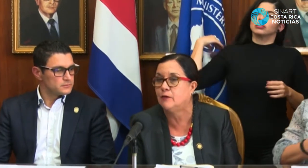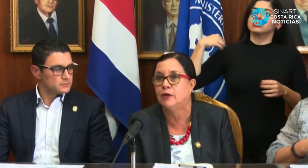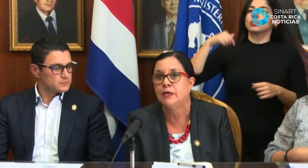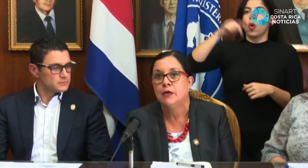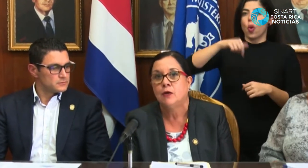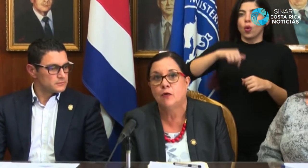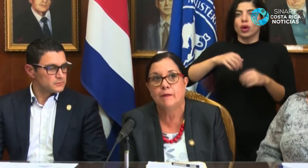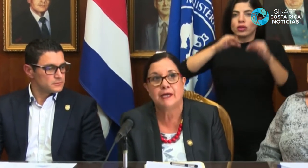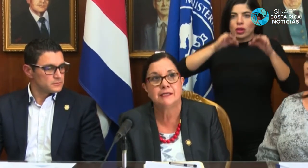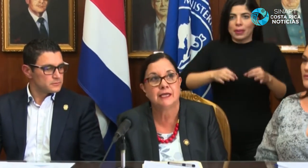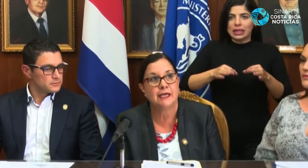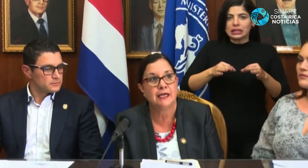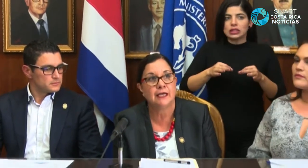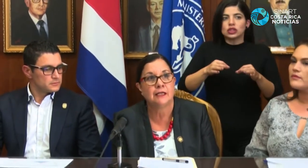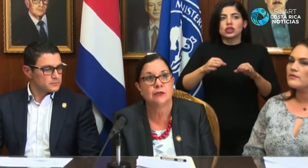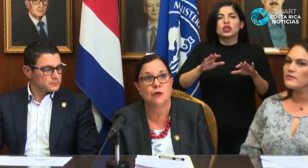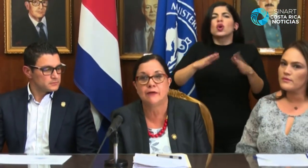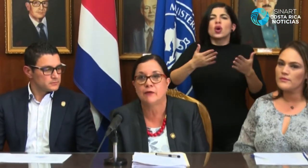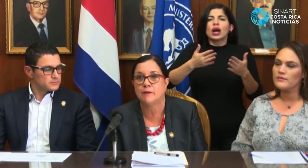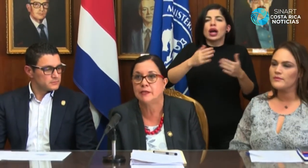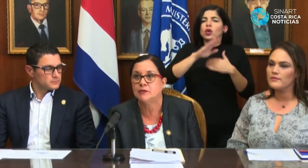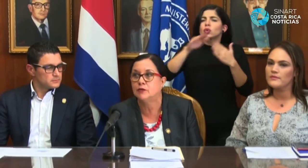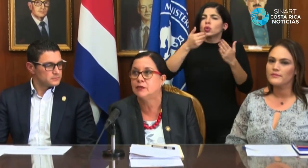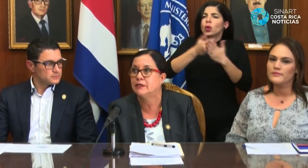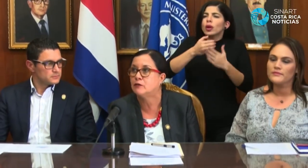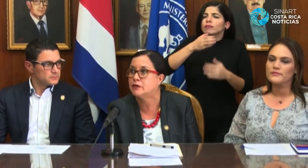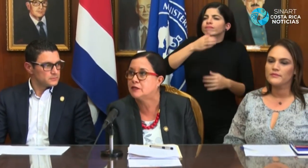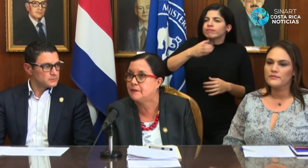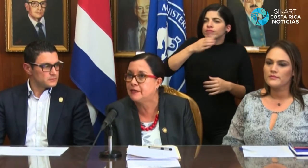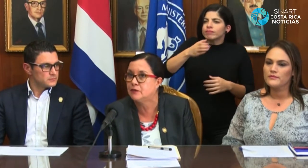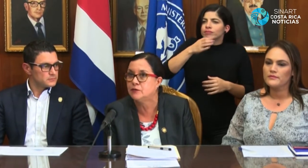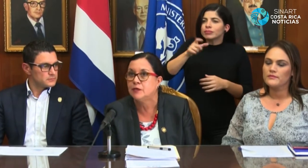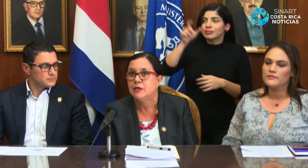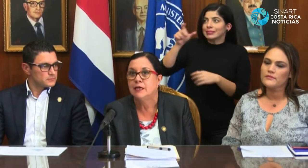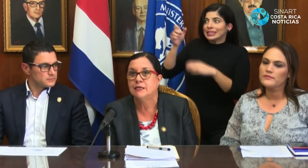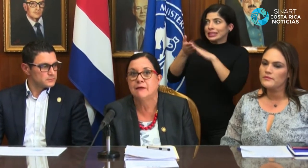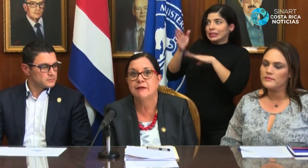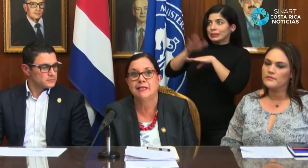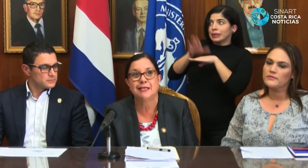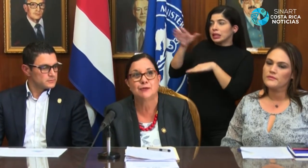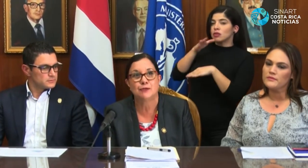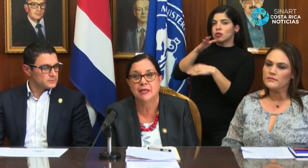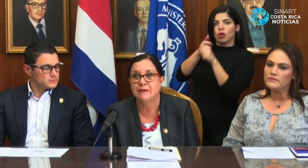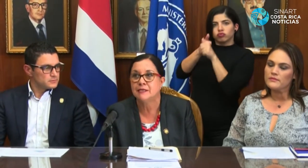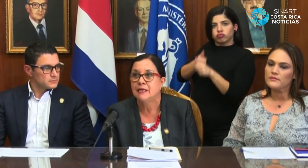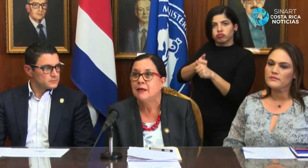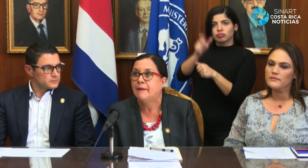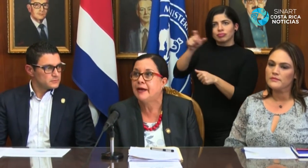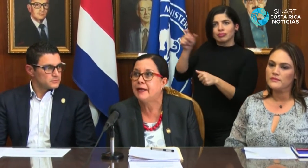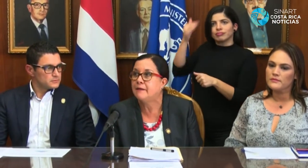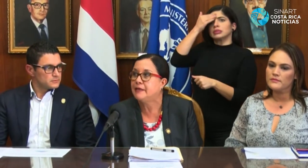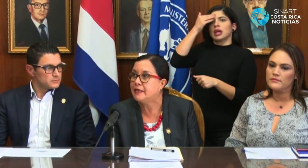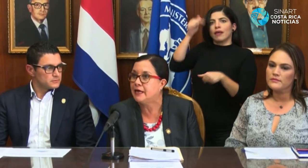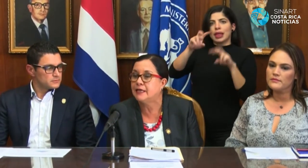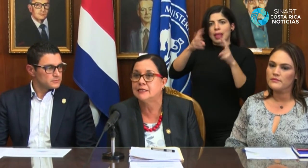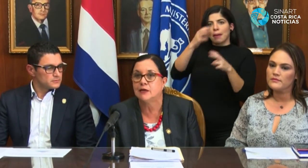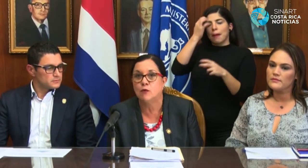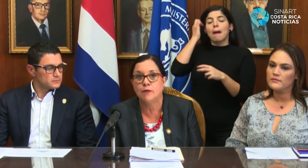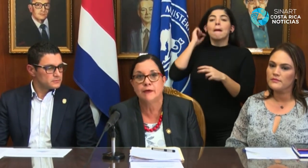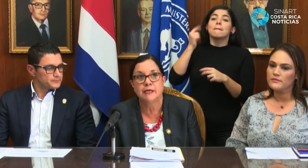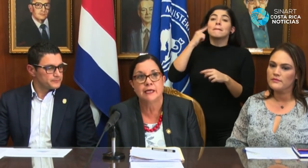día de hoy con base en todas las recomendaciones de los expertos que saben de estos temas para